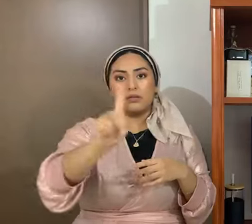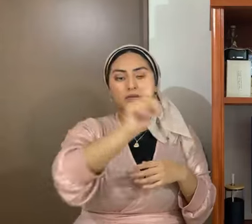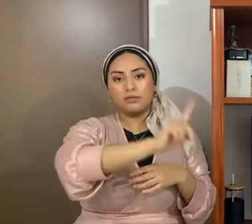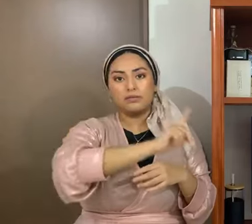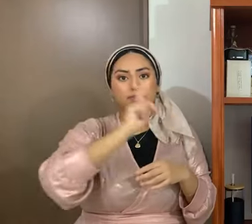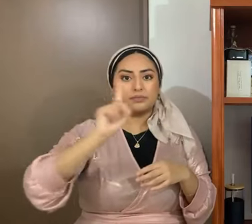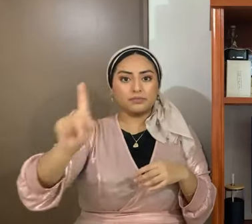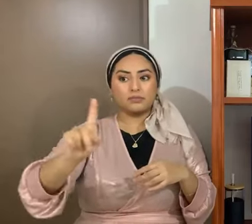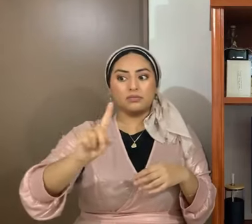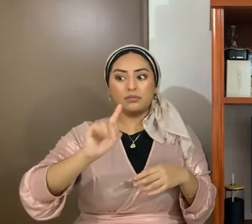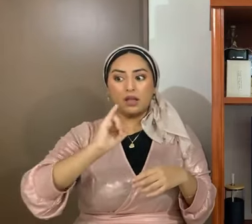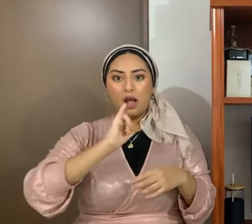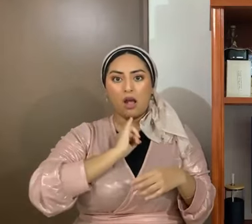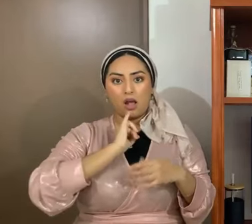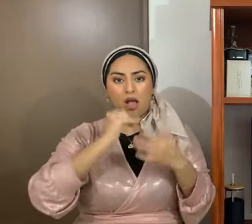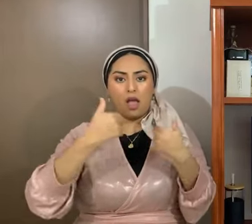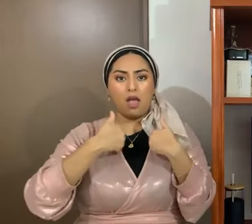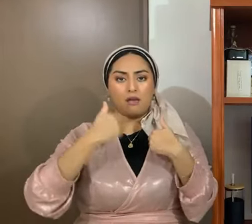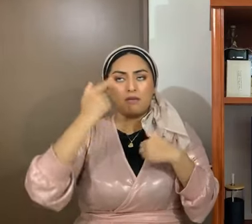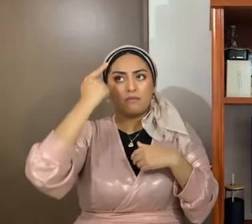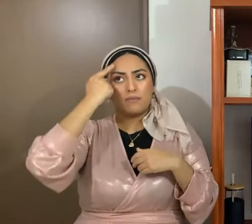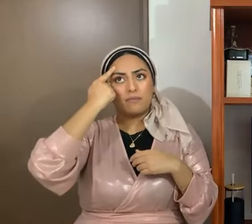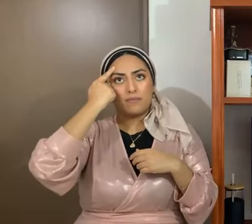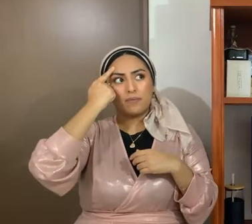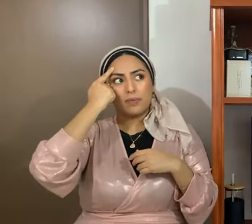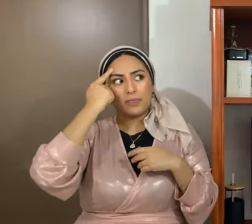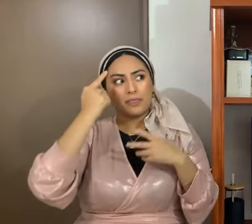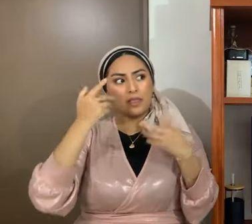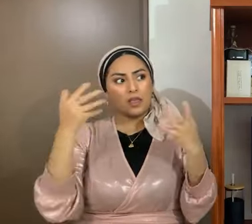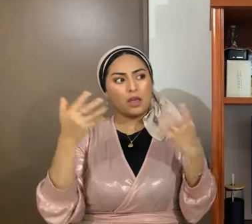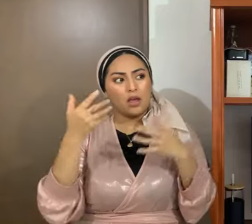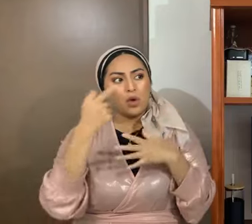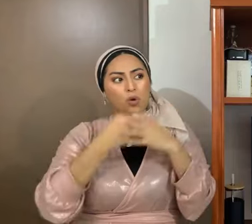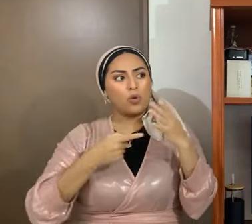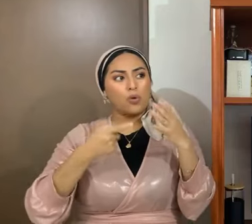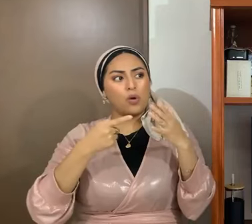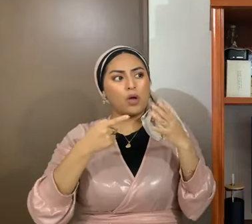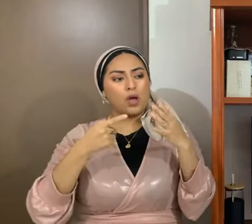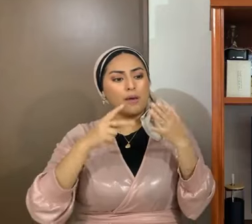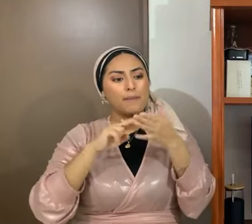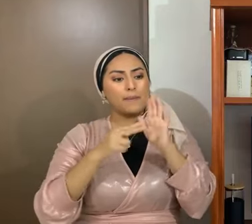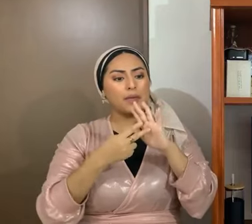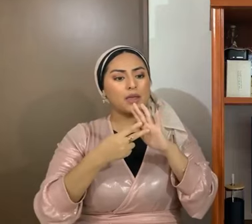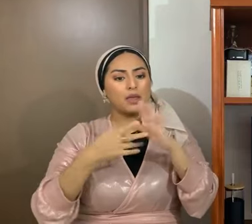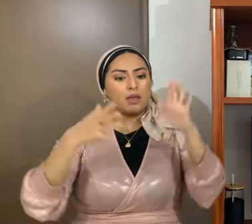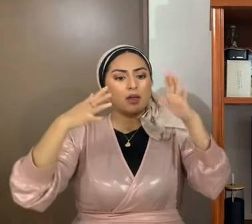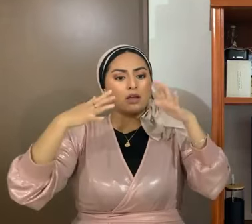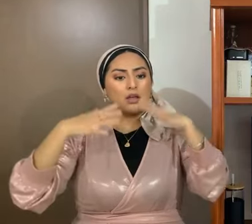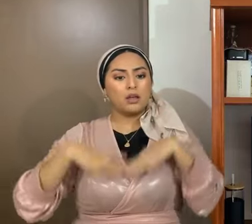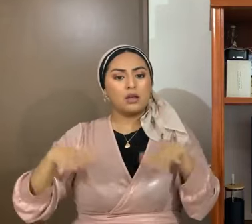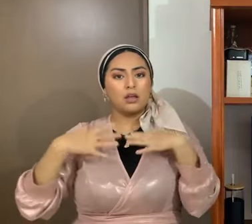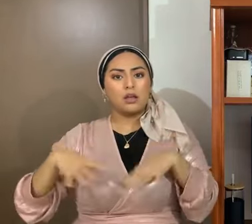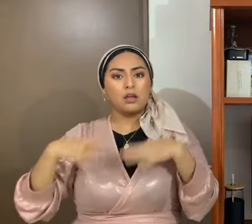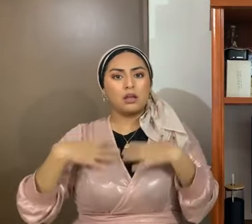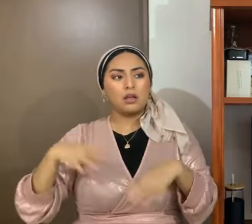de ustedes, yo me he puesto a pensar, qué representa la ropa, la vestimenta de cada uno de